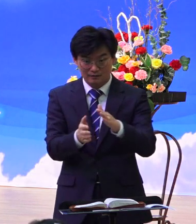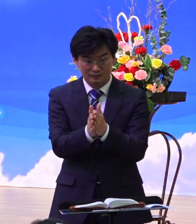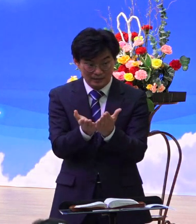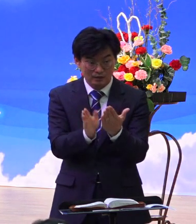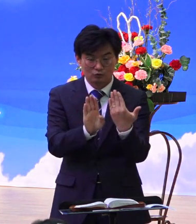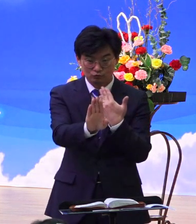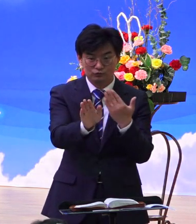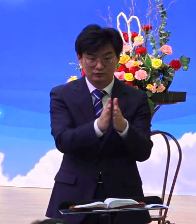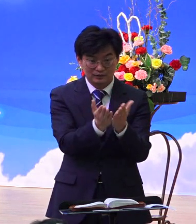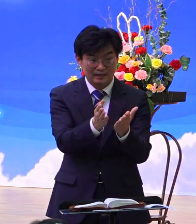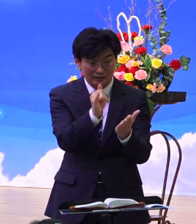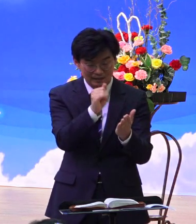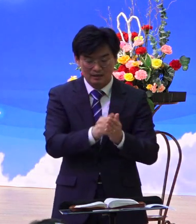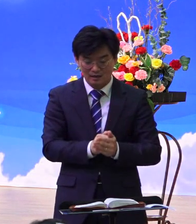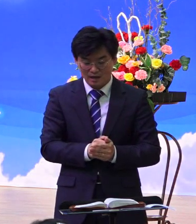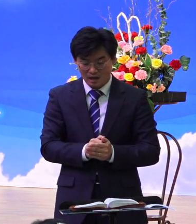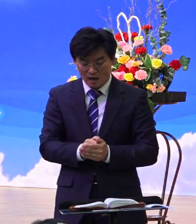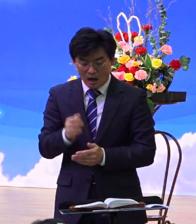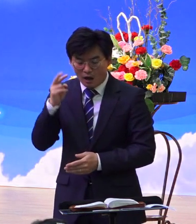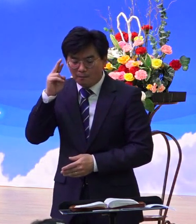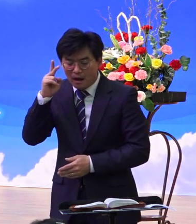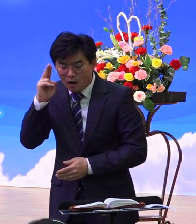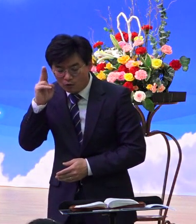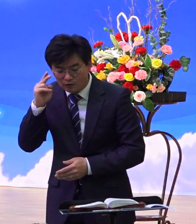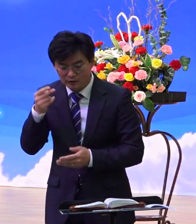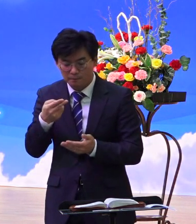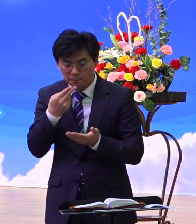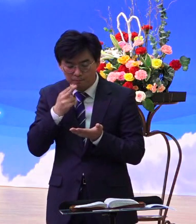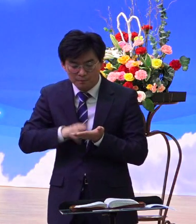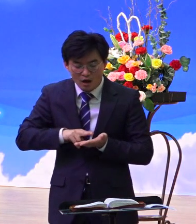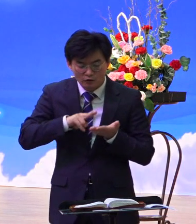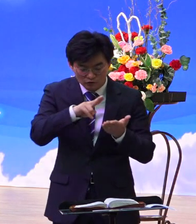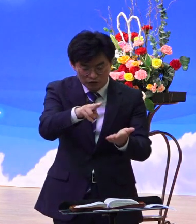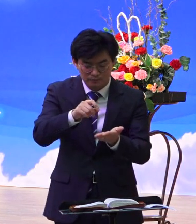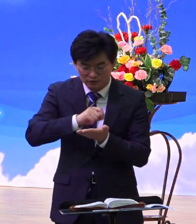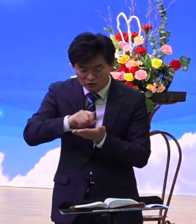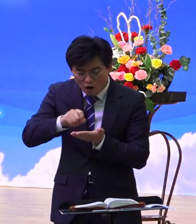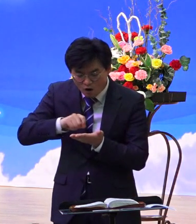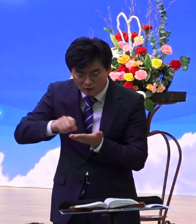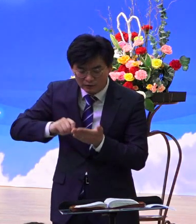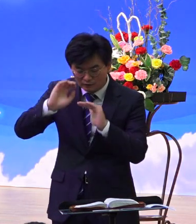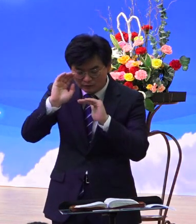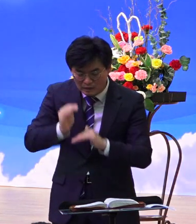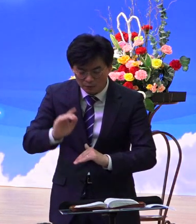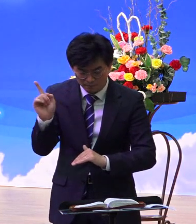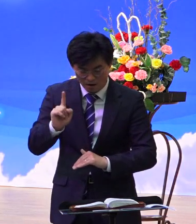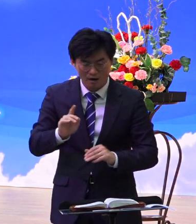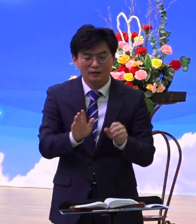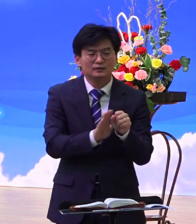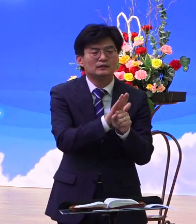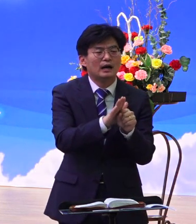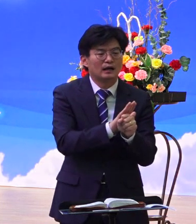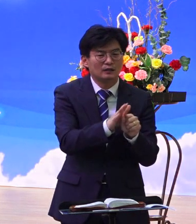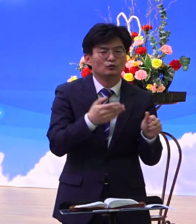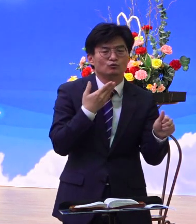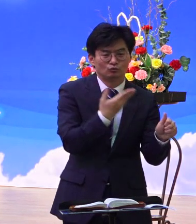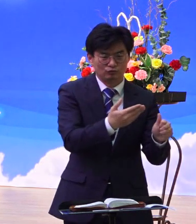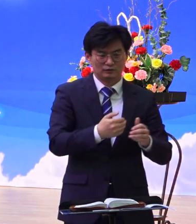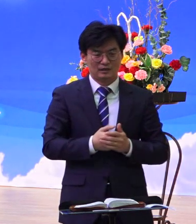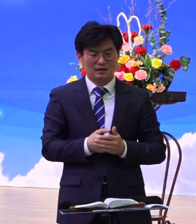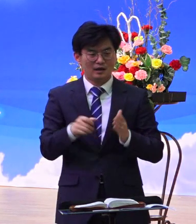얼마나 사랑했는지, 내 사랑하는 믿음 안에서 참 아들 디모데,